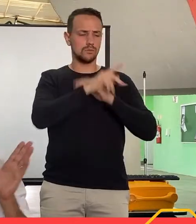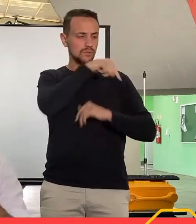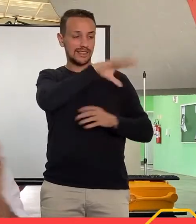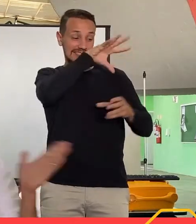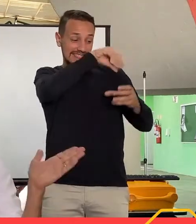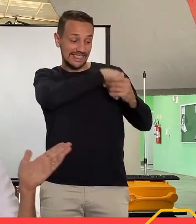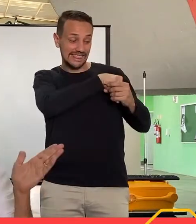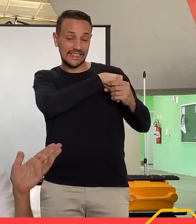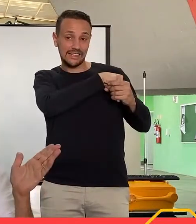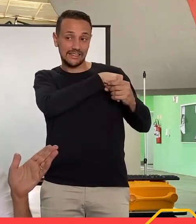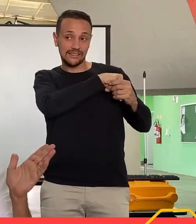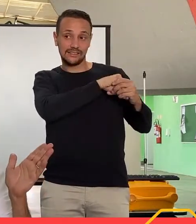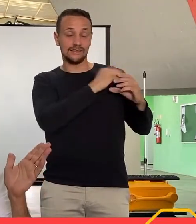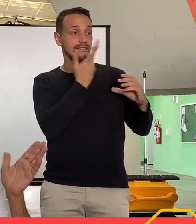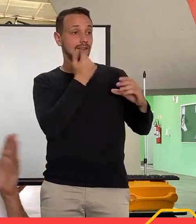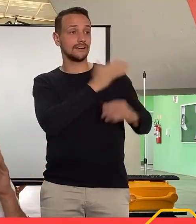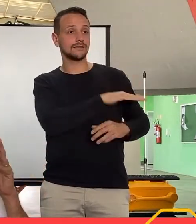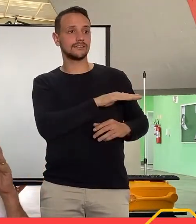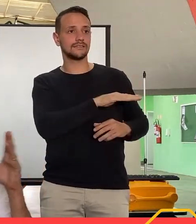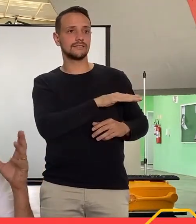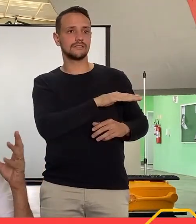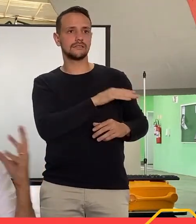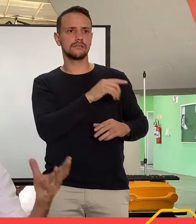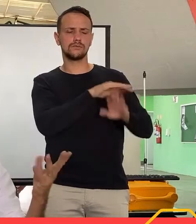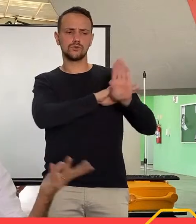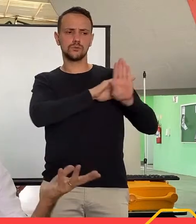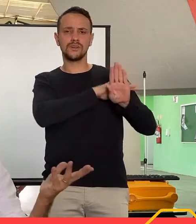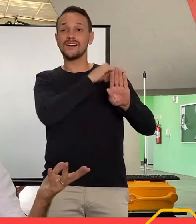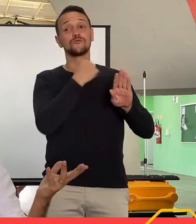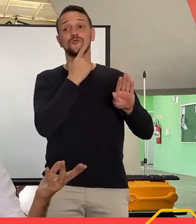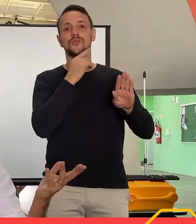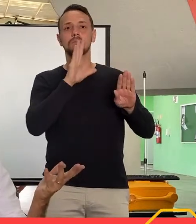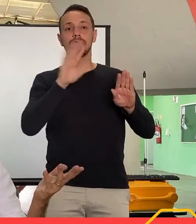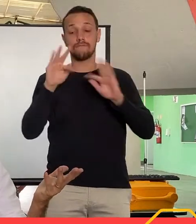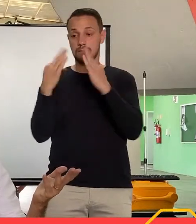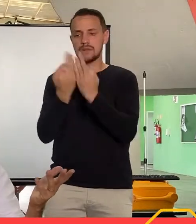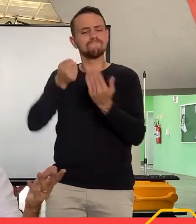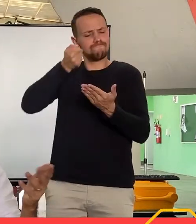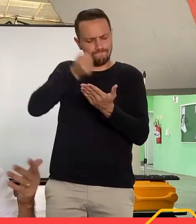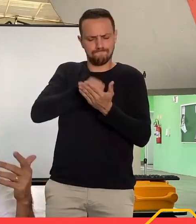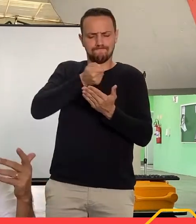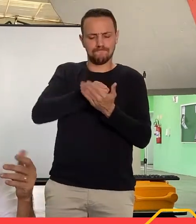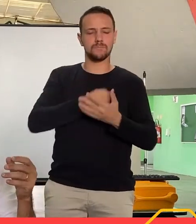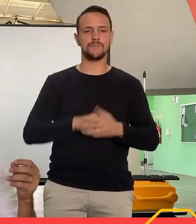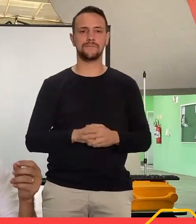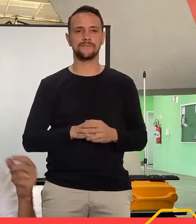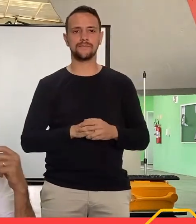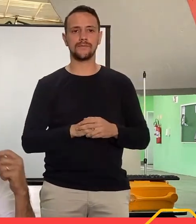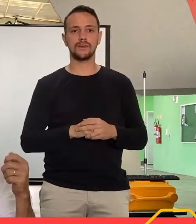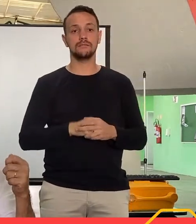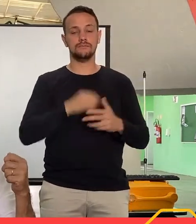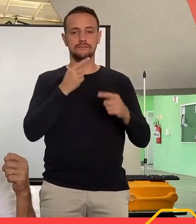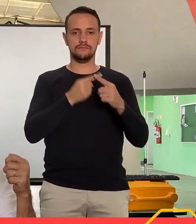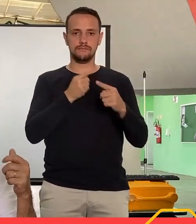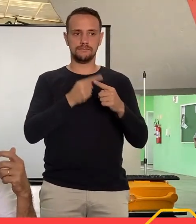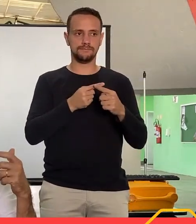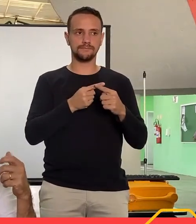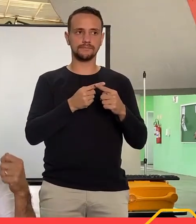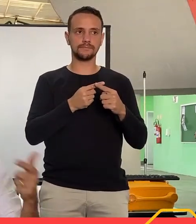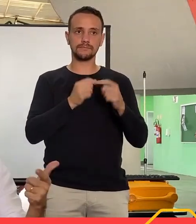criança. Você não podia abrir uma. A família não podia abrir. Tanto é que você